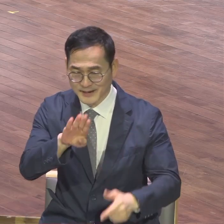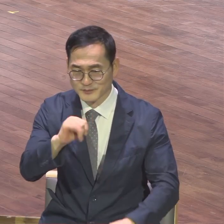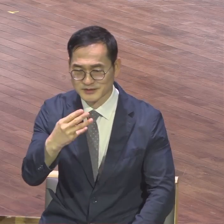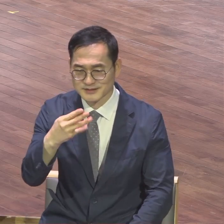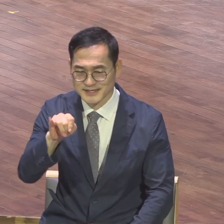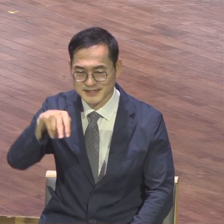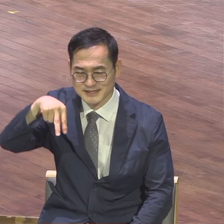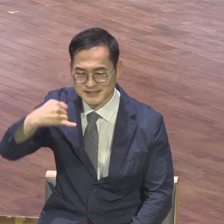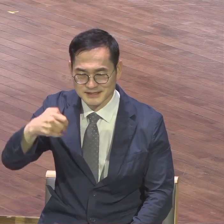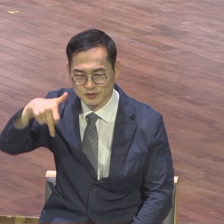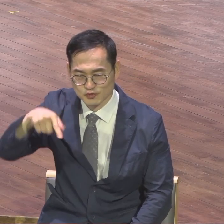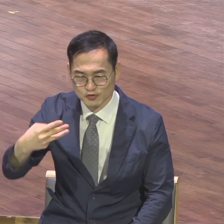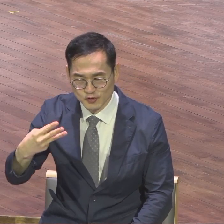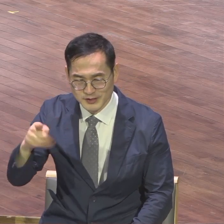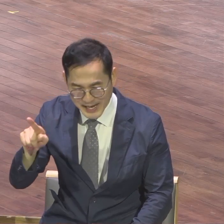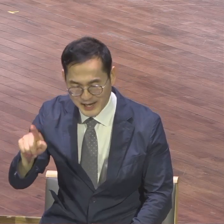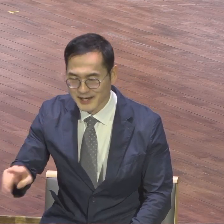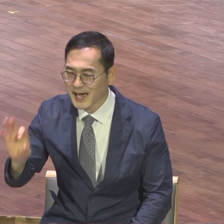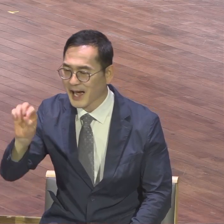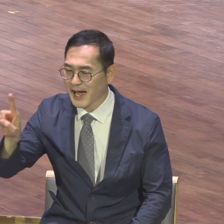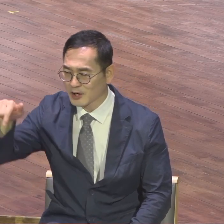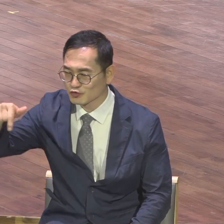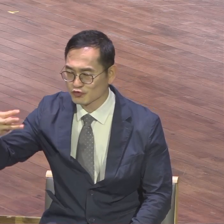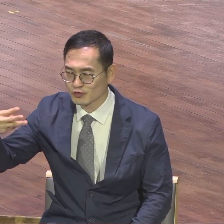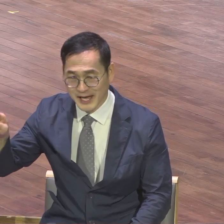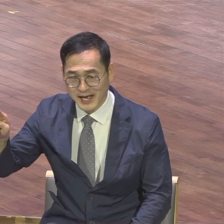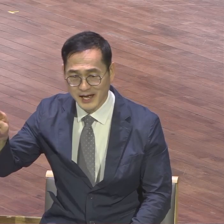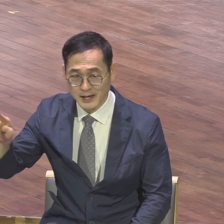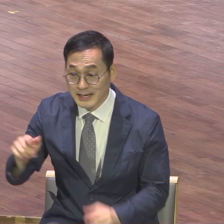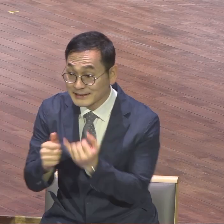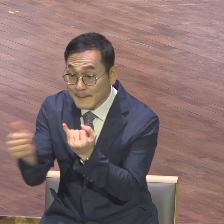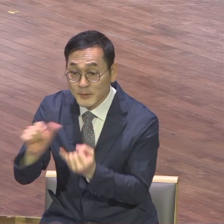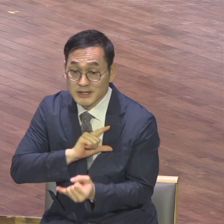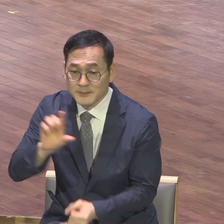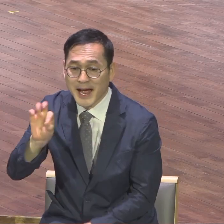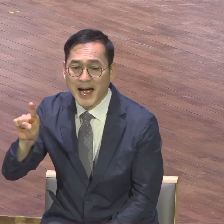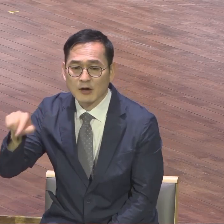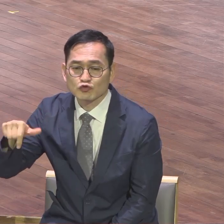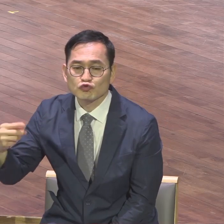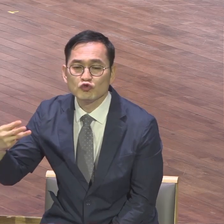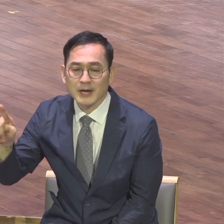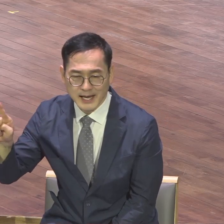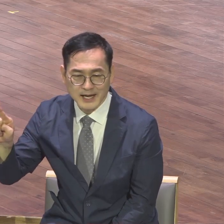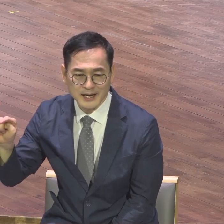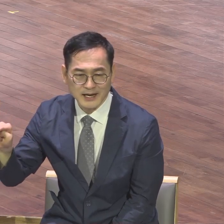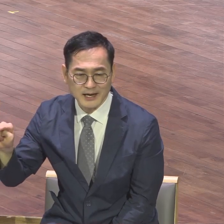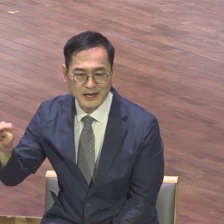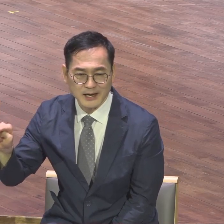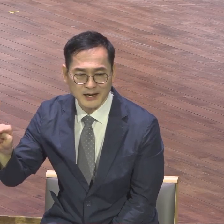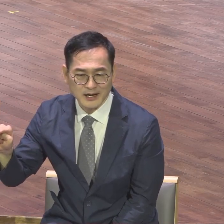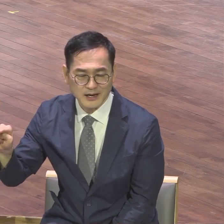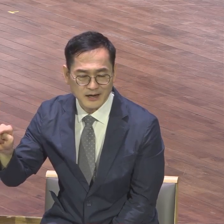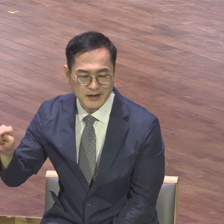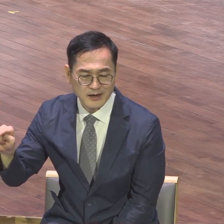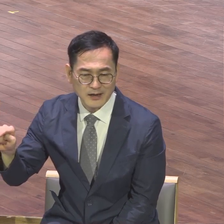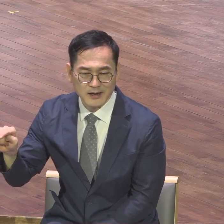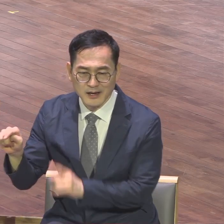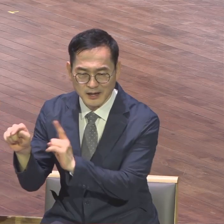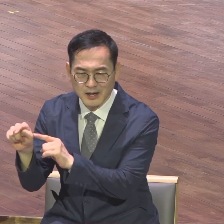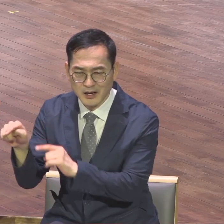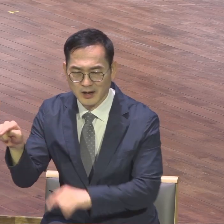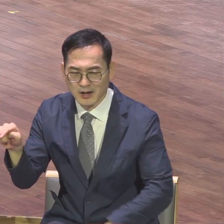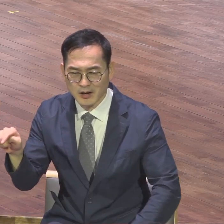아굴라 이 부부가 있는데 남편 아굴라는 흑해 연안에 이 본도